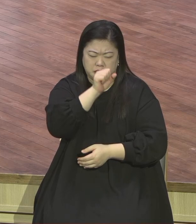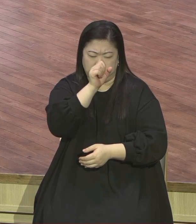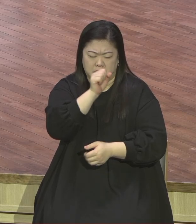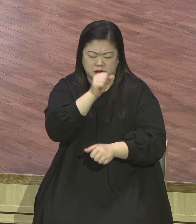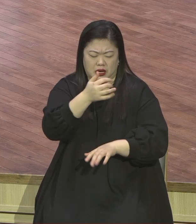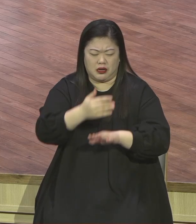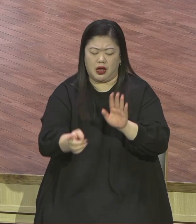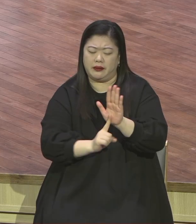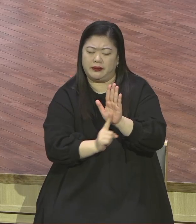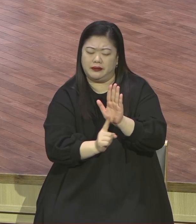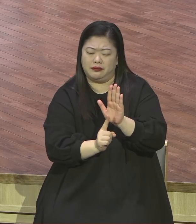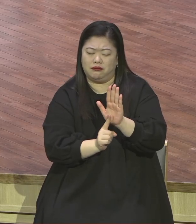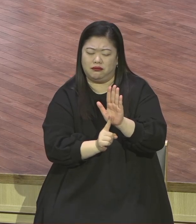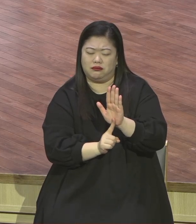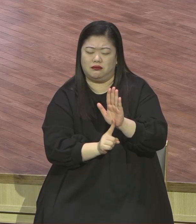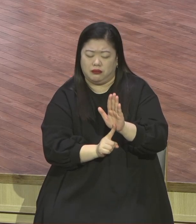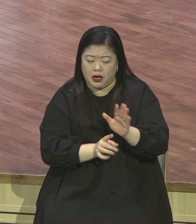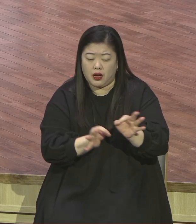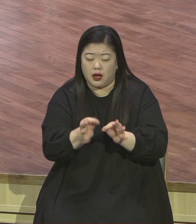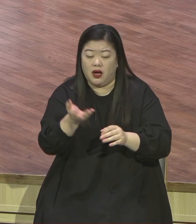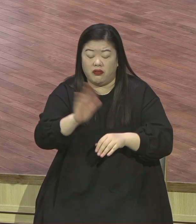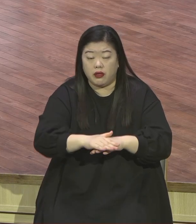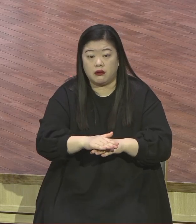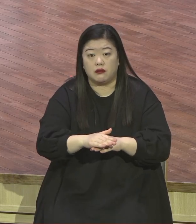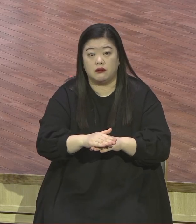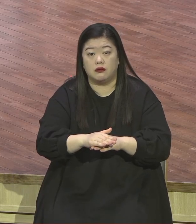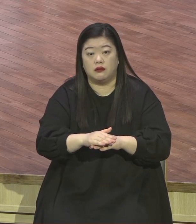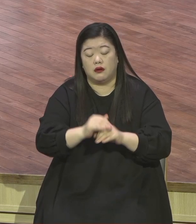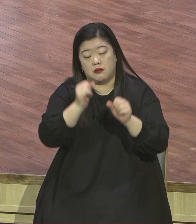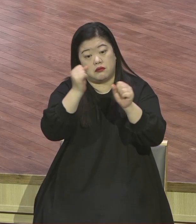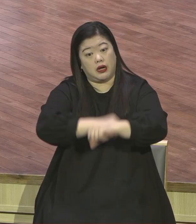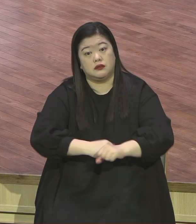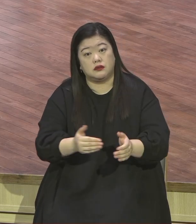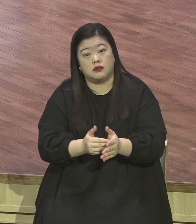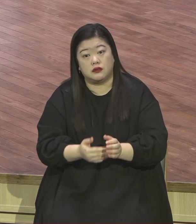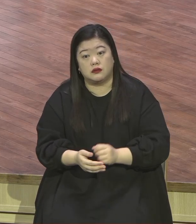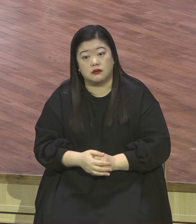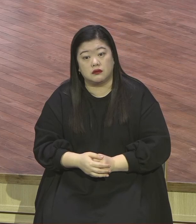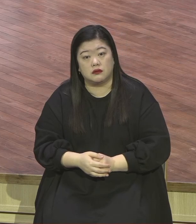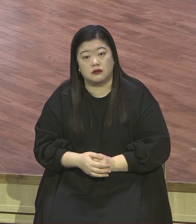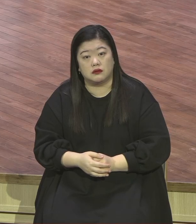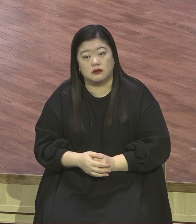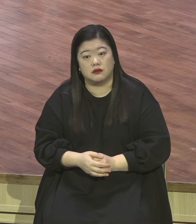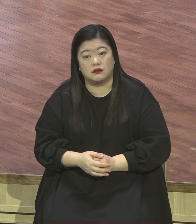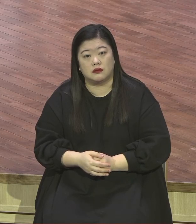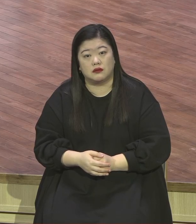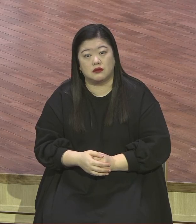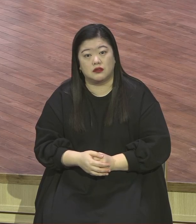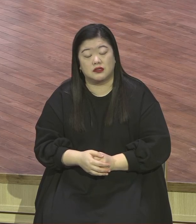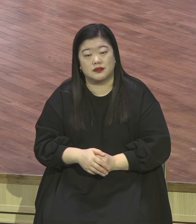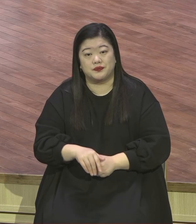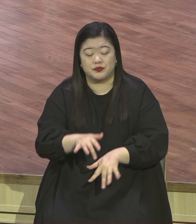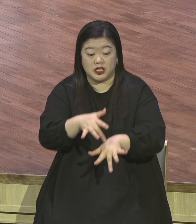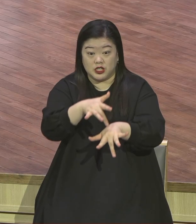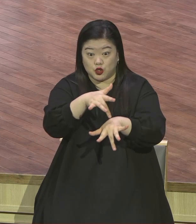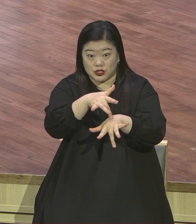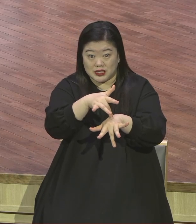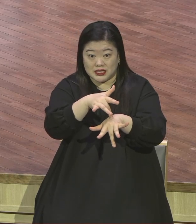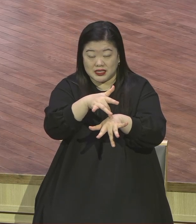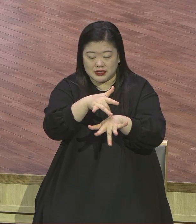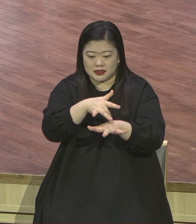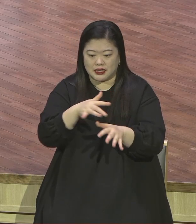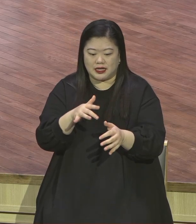귀신 들려가지고 점치는 사람을 용한 점쟁이라 그러잖아요 귀신이 식인들 하니까